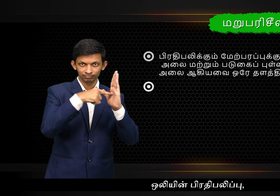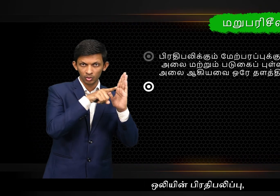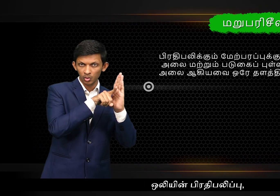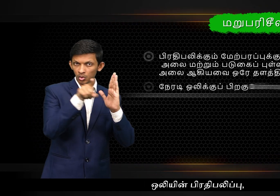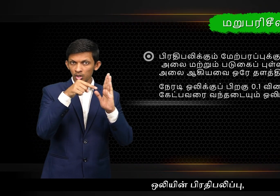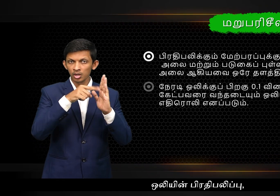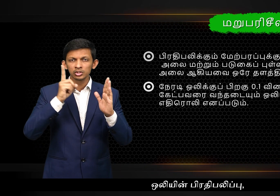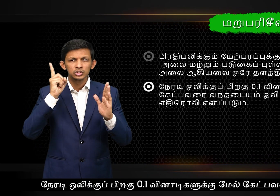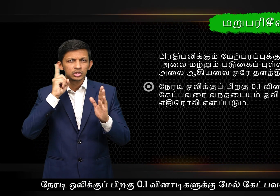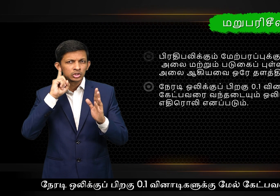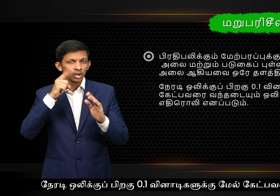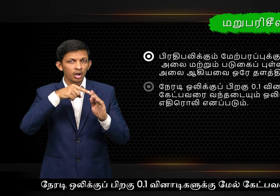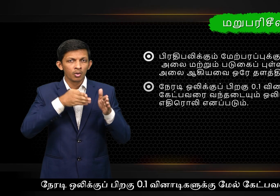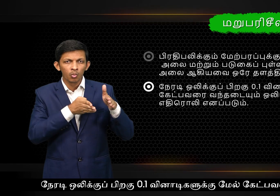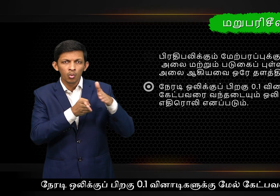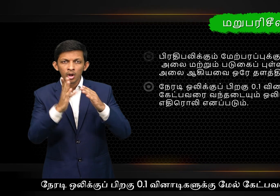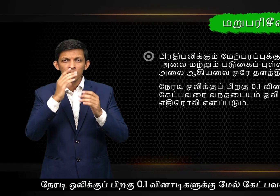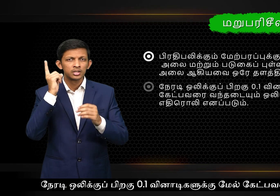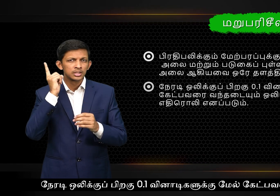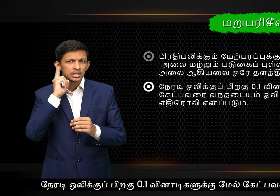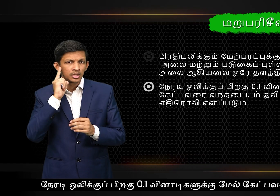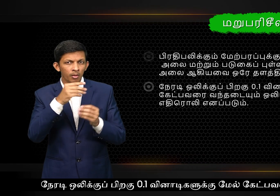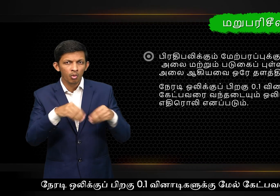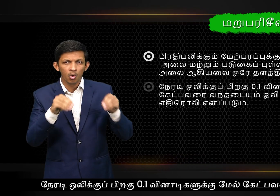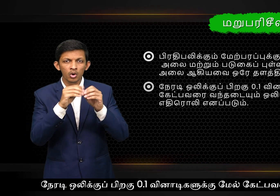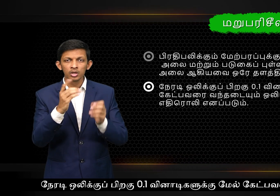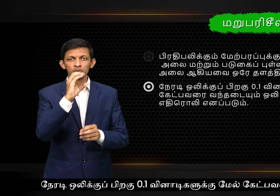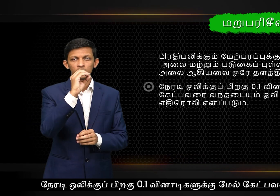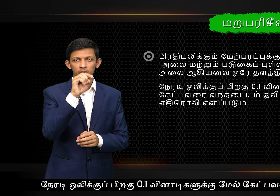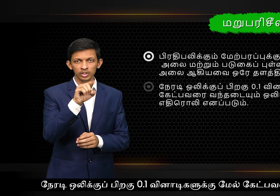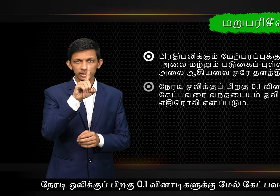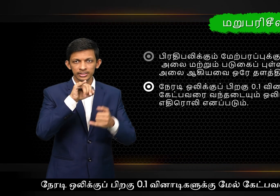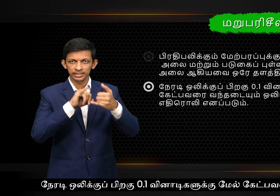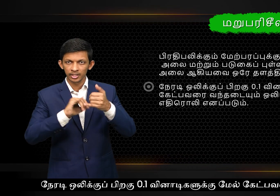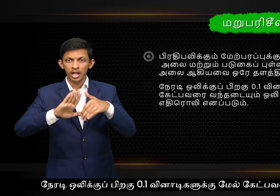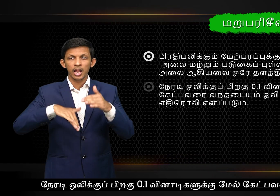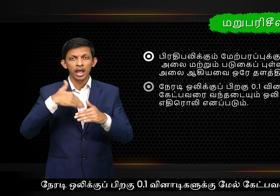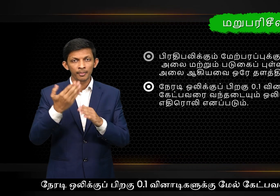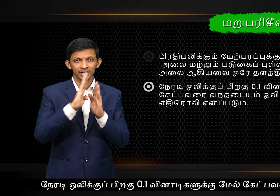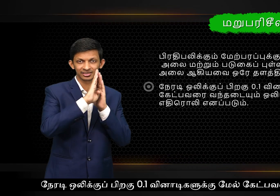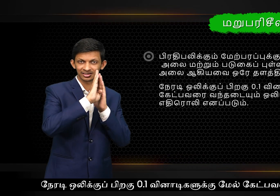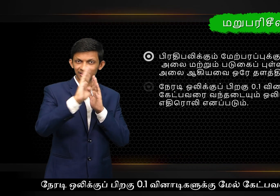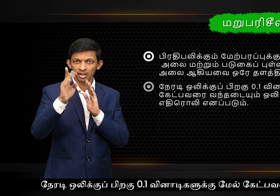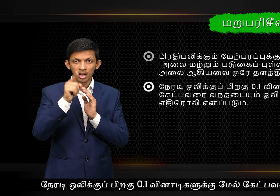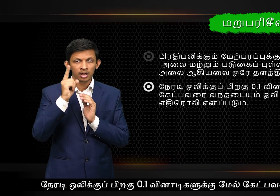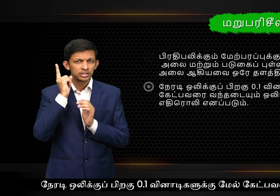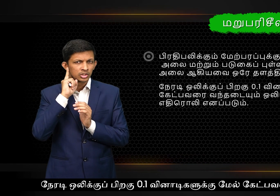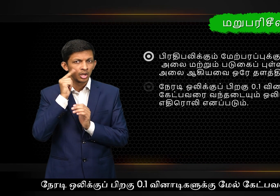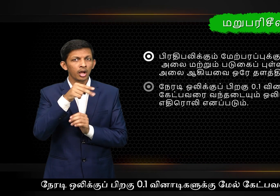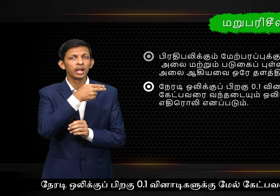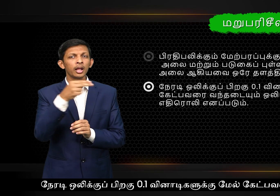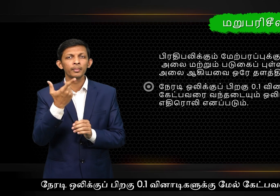ஒளியின் பிரதிபலிப்பு நேரடி ஒளிக்கு பிறகு 0.1 வினாடிக்கு மேல் கேட்பவரை